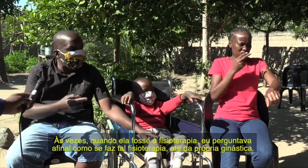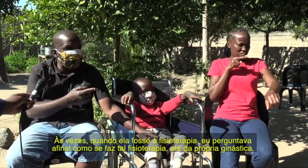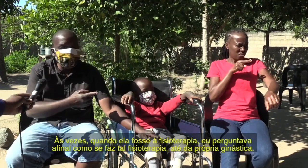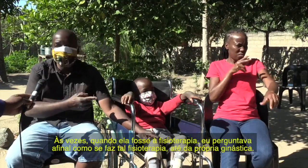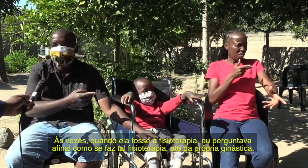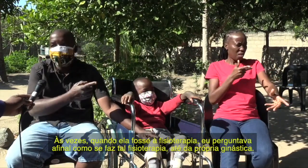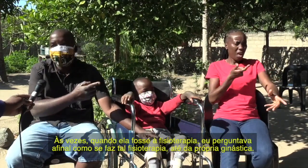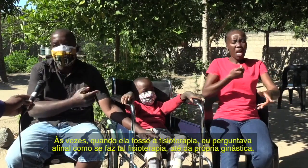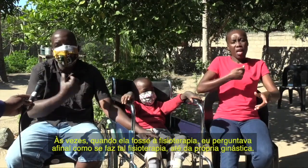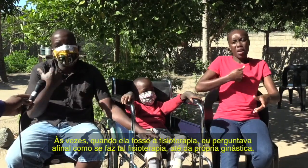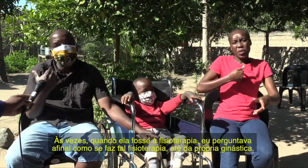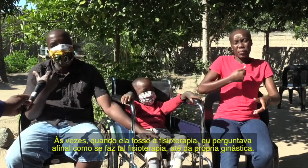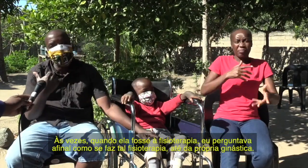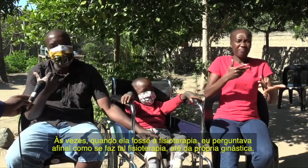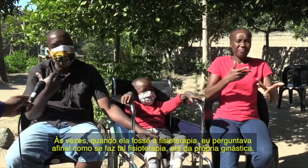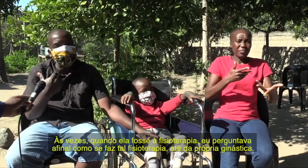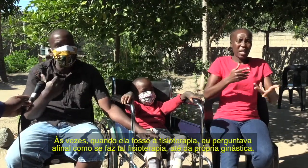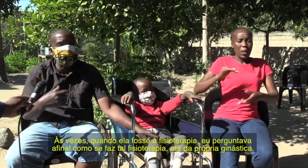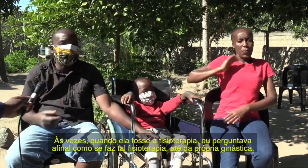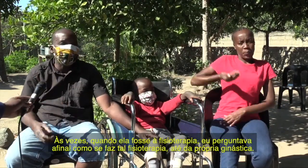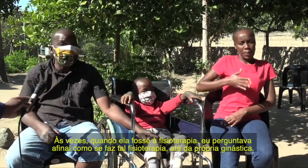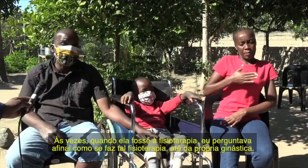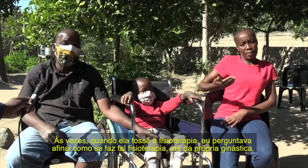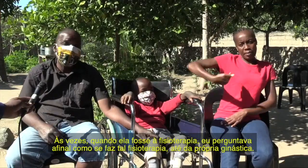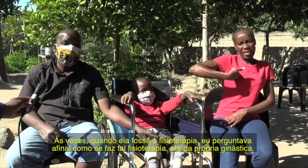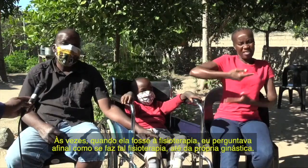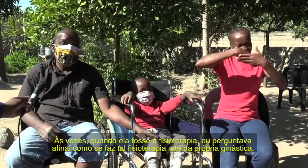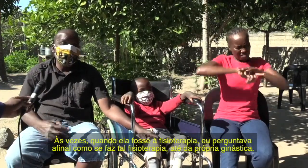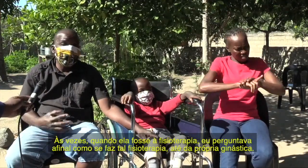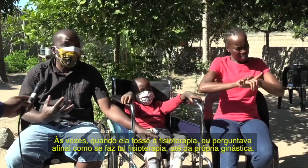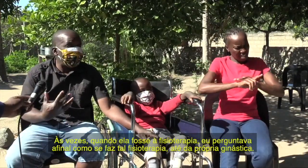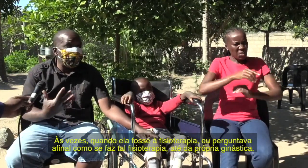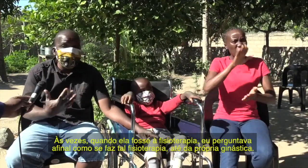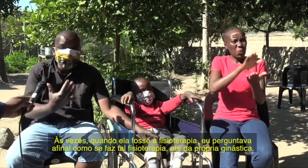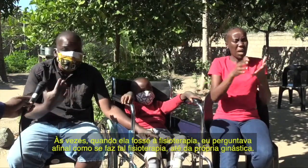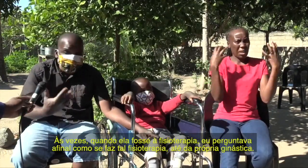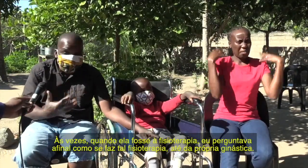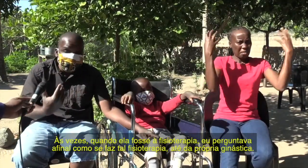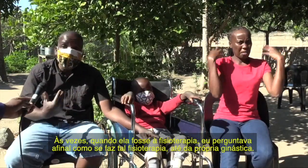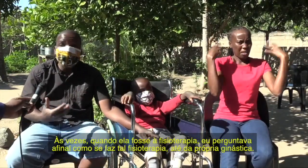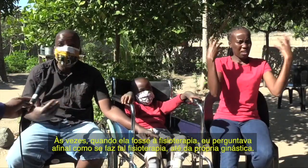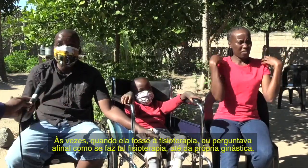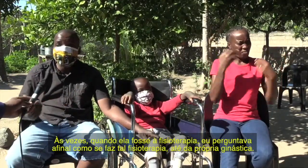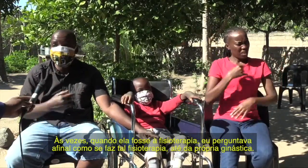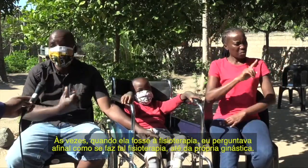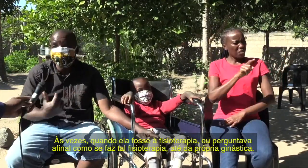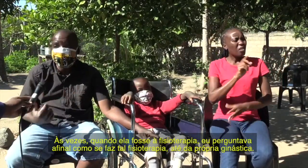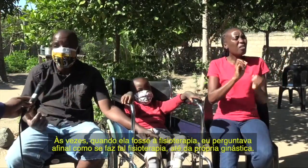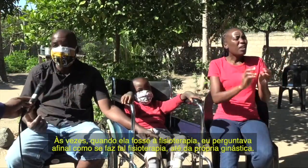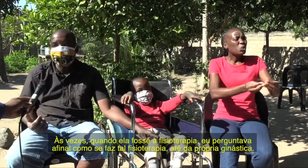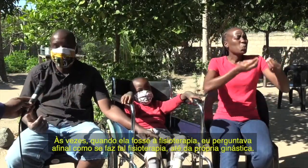quando às vezes ela ia lá para a fisioterapia eu perguntava mas como é que se faz essa